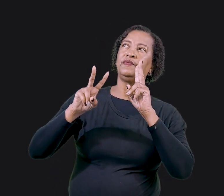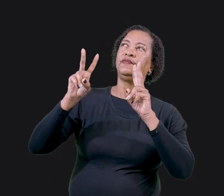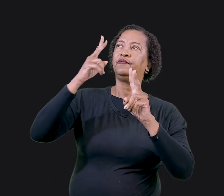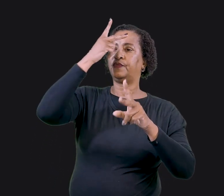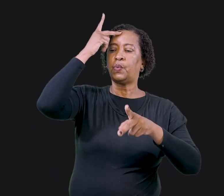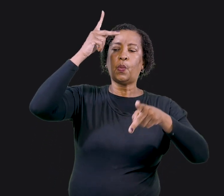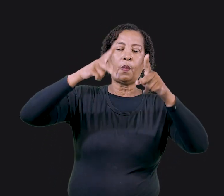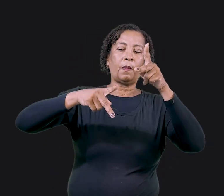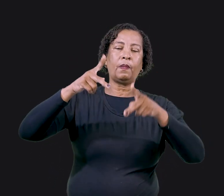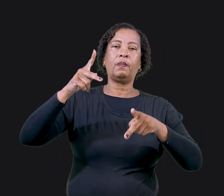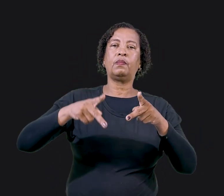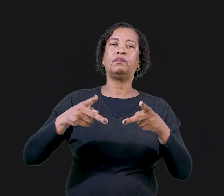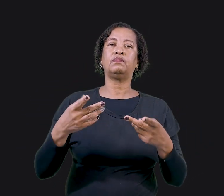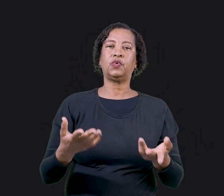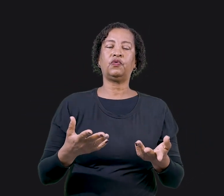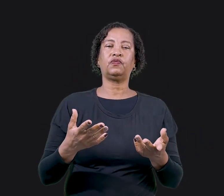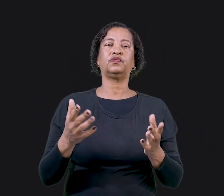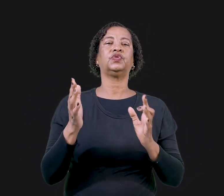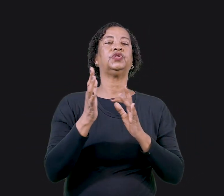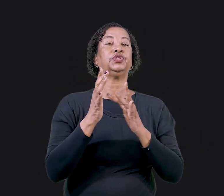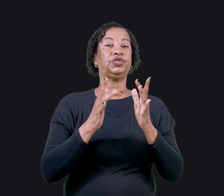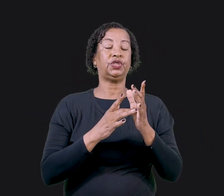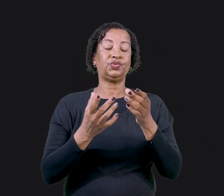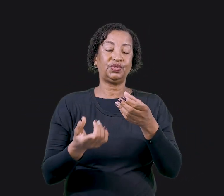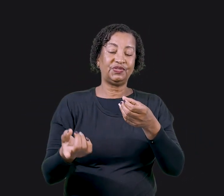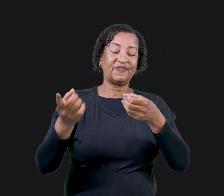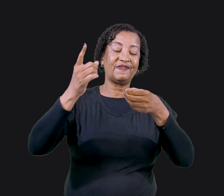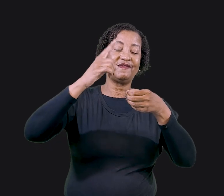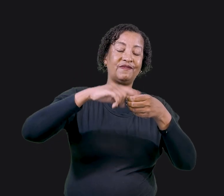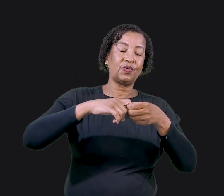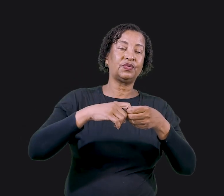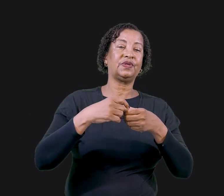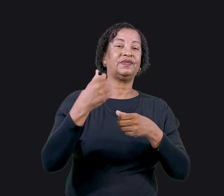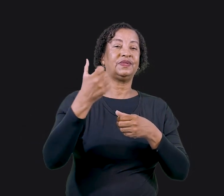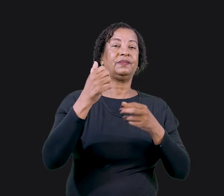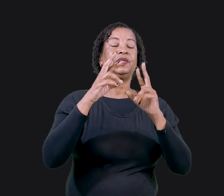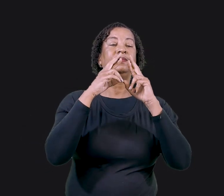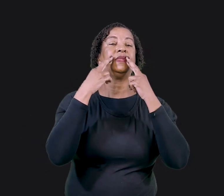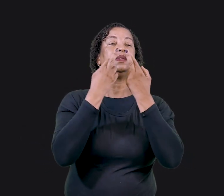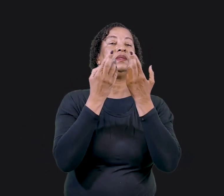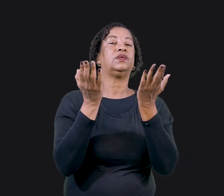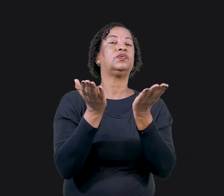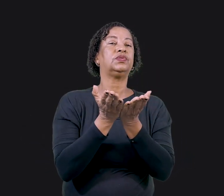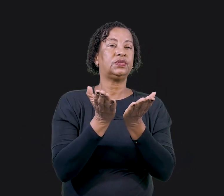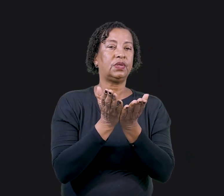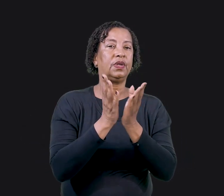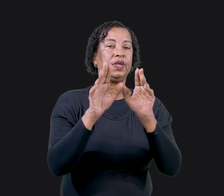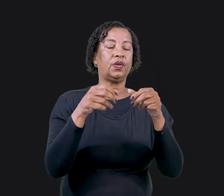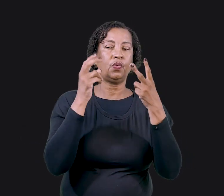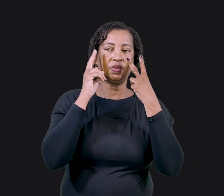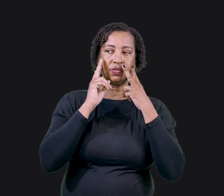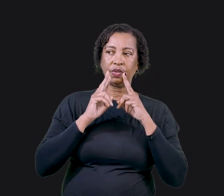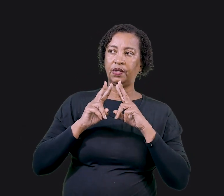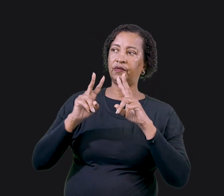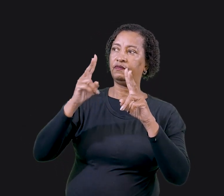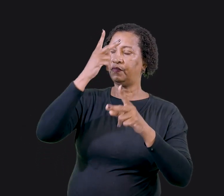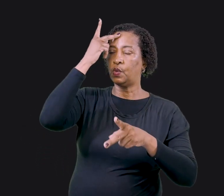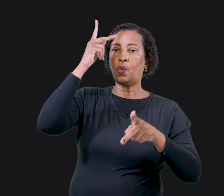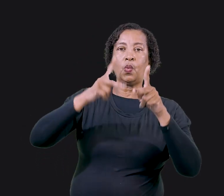viu as multidões. Jesus tinha acabado de voltar do primeiro retiro espiritual cristão e quando levantou os olhos e viu as